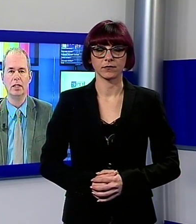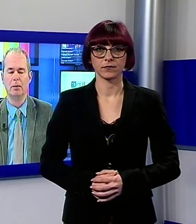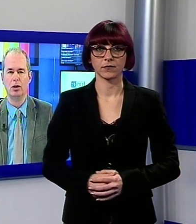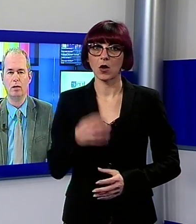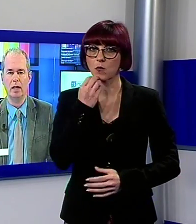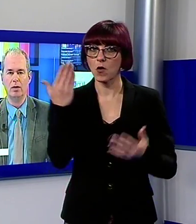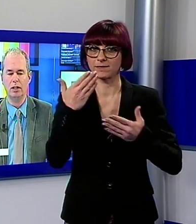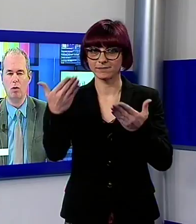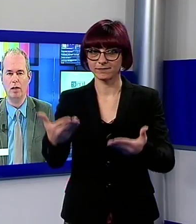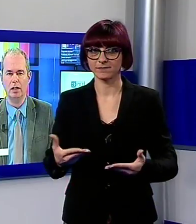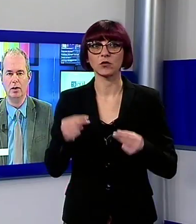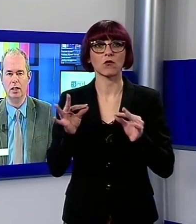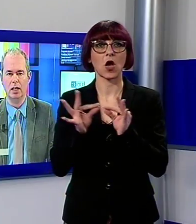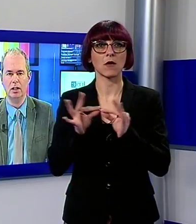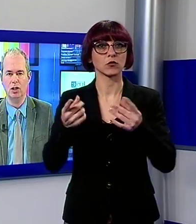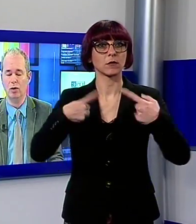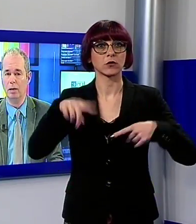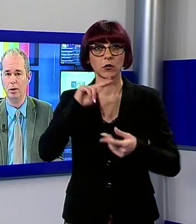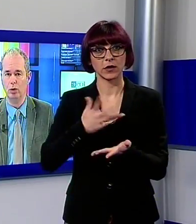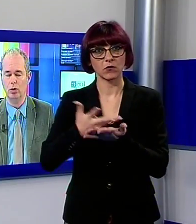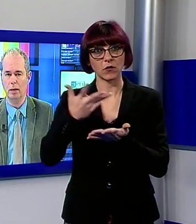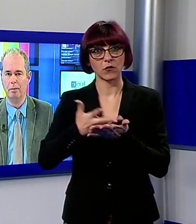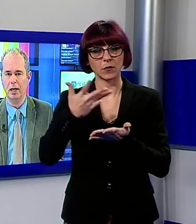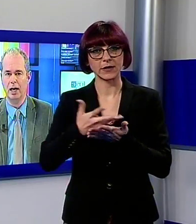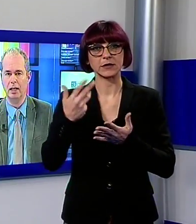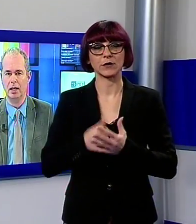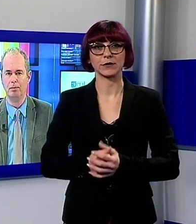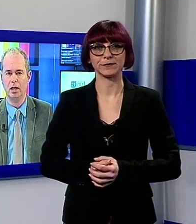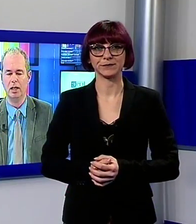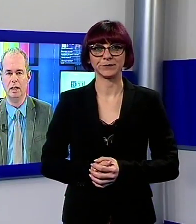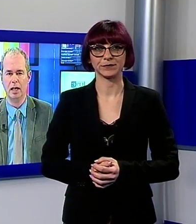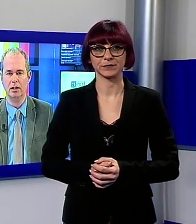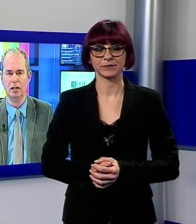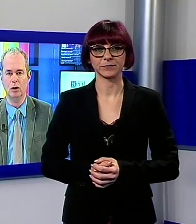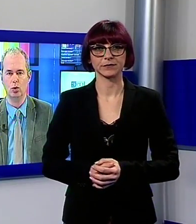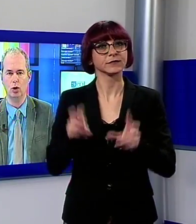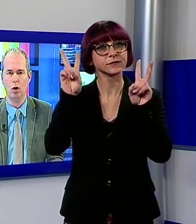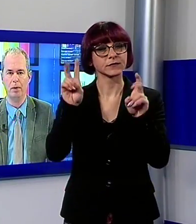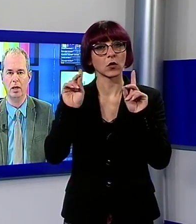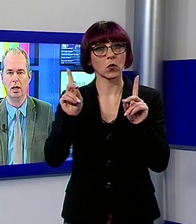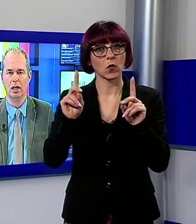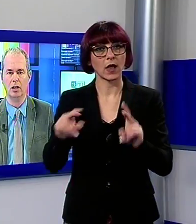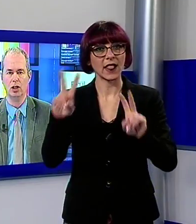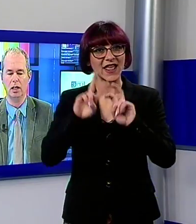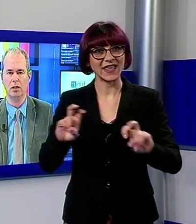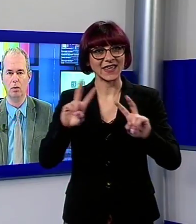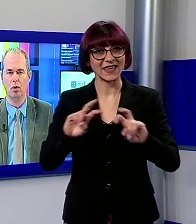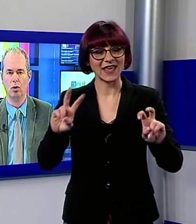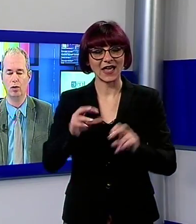Buonasera, bentrovati a questa nuova edizione del TG. Noi in apertura torniamo a parlare dell'inchiesta sul doping nel ciclismo